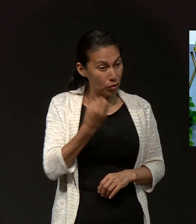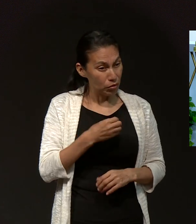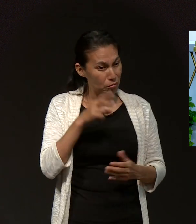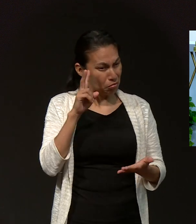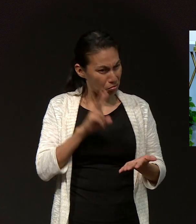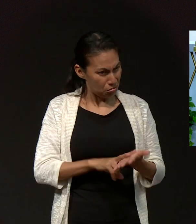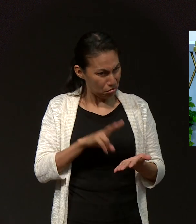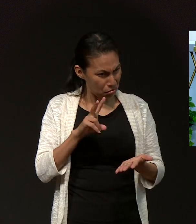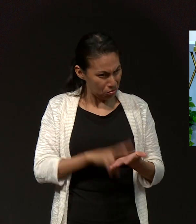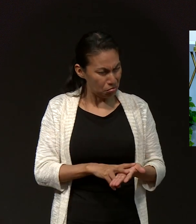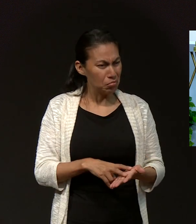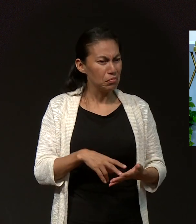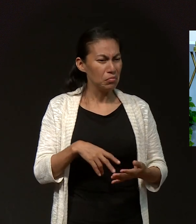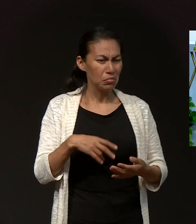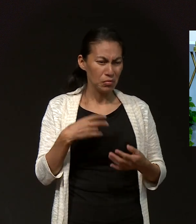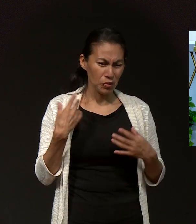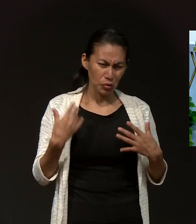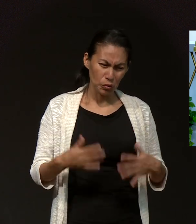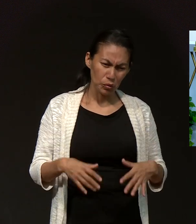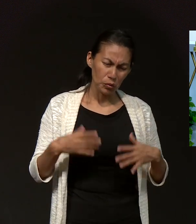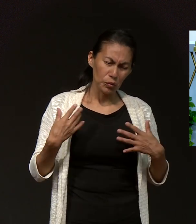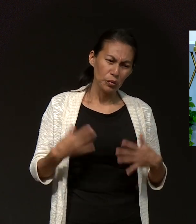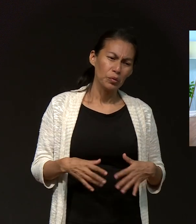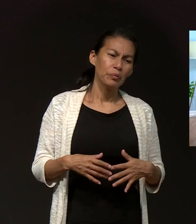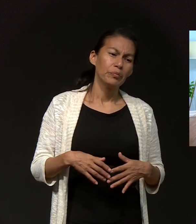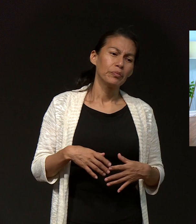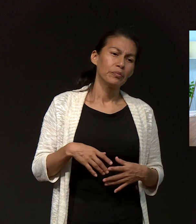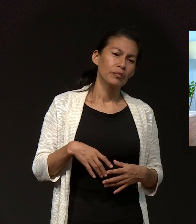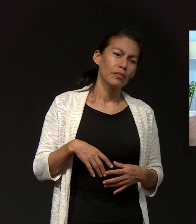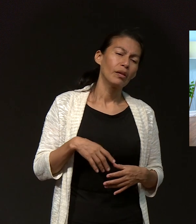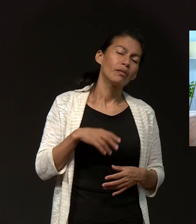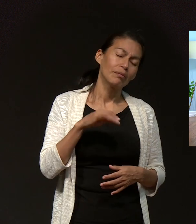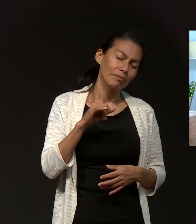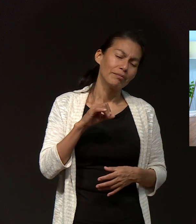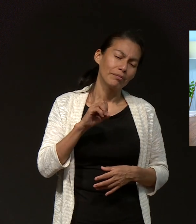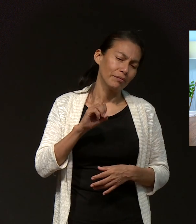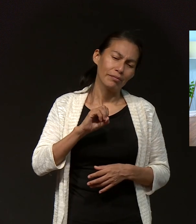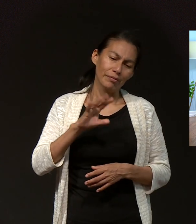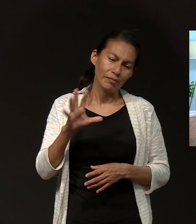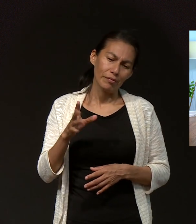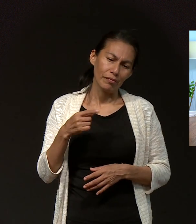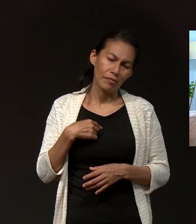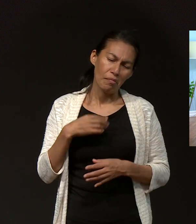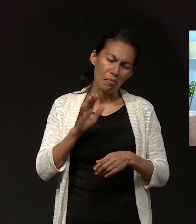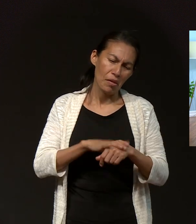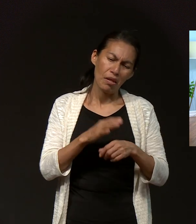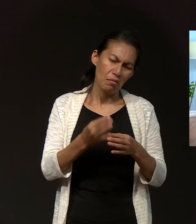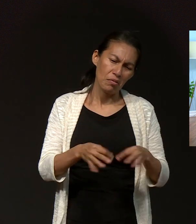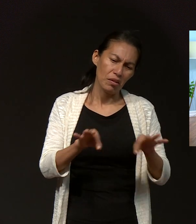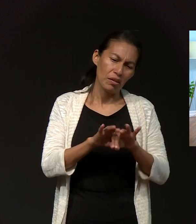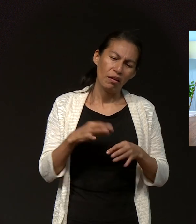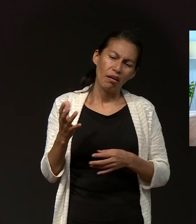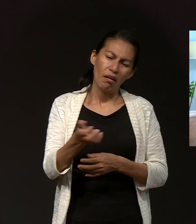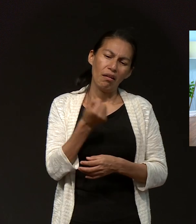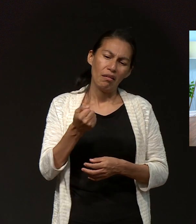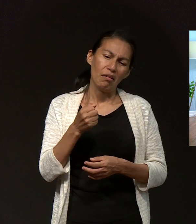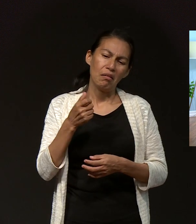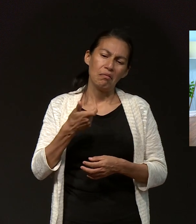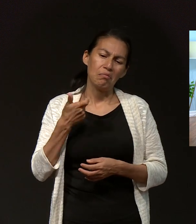pena? O sea, la dirección de Dios no falla. Eso, pastor. Para mí tiene mucho más valor que ganar otros dos héroes.